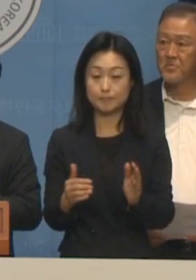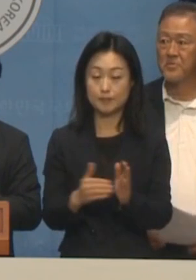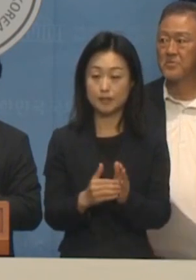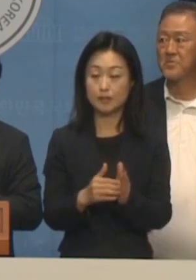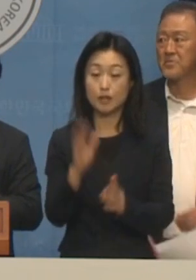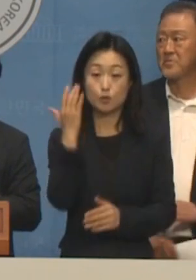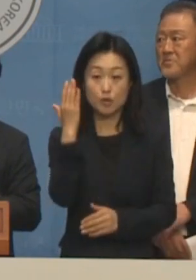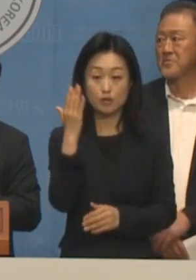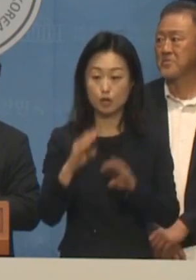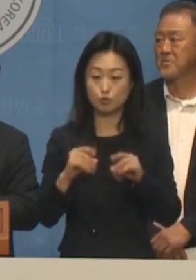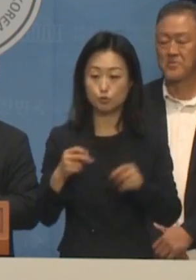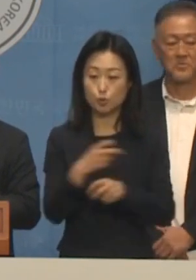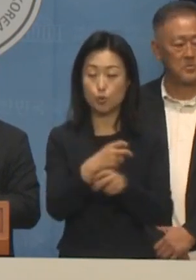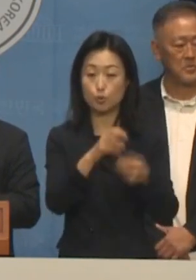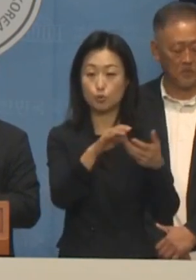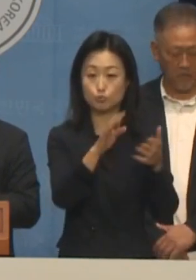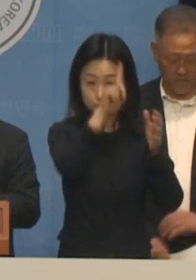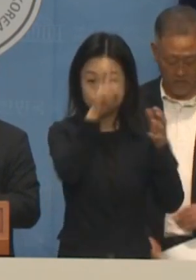이제 국토교통부가